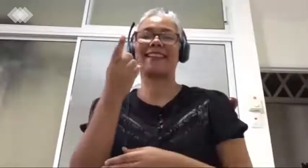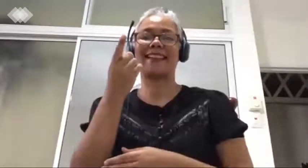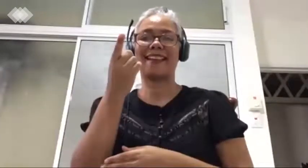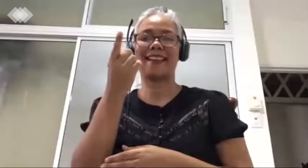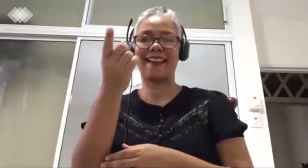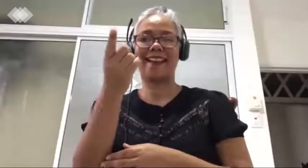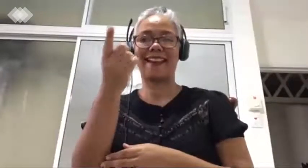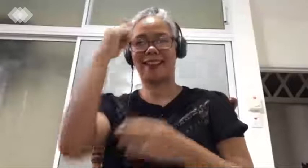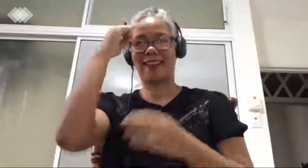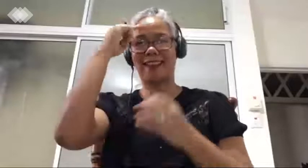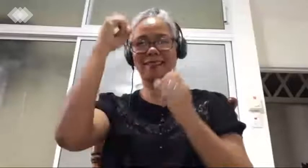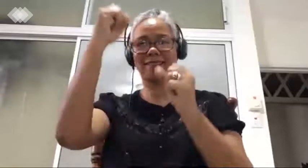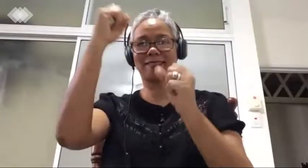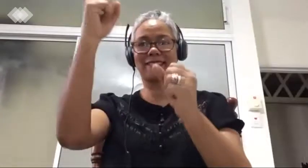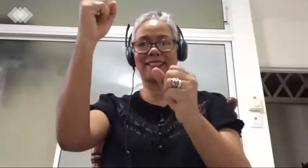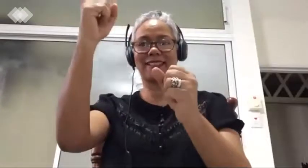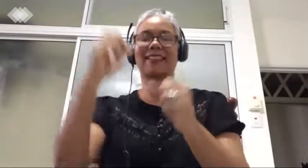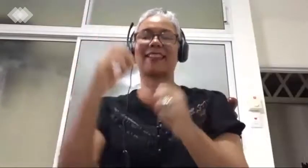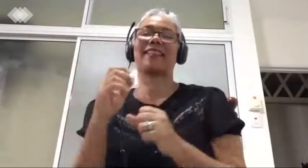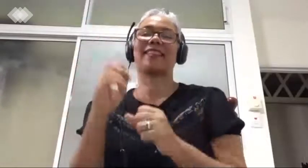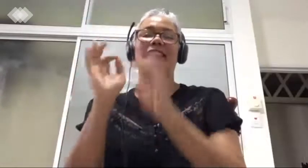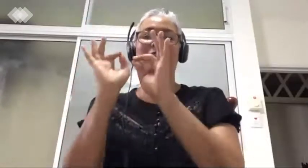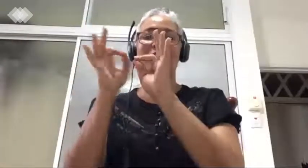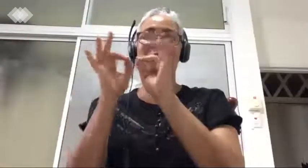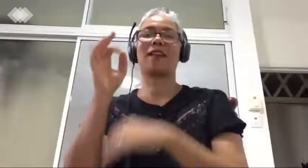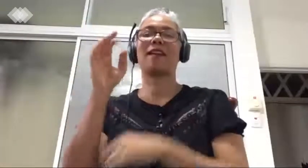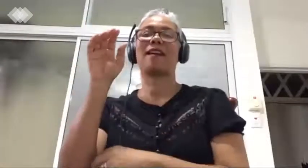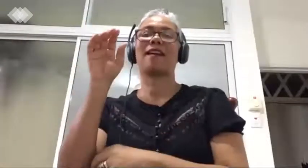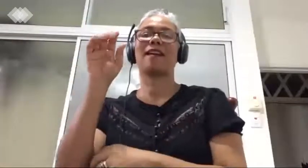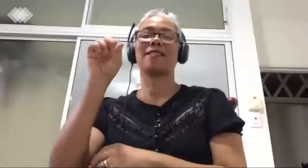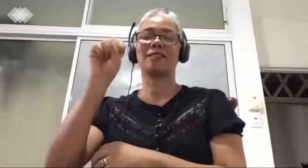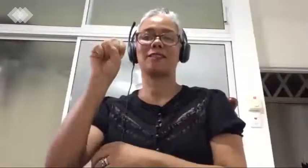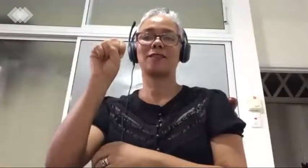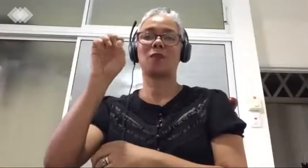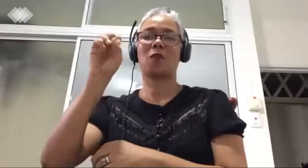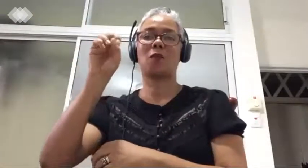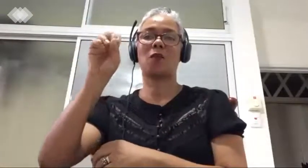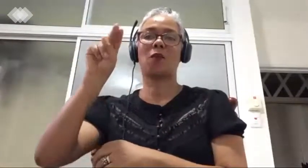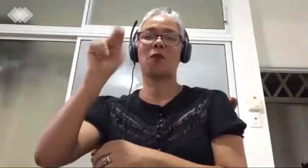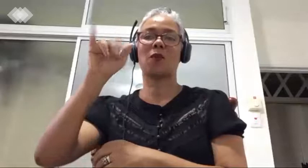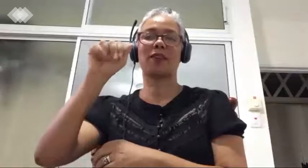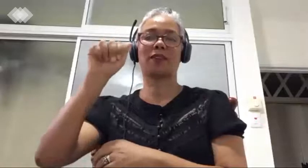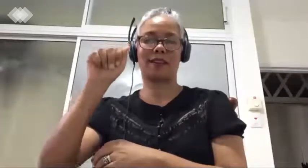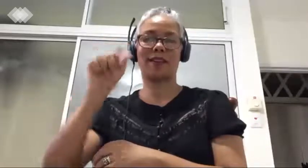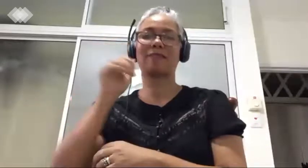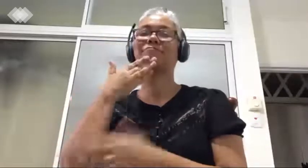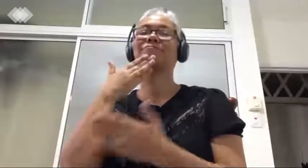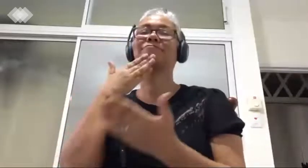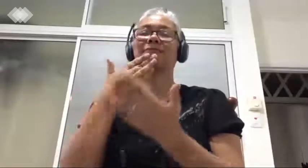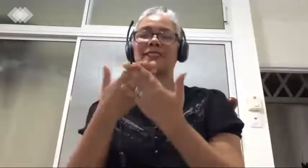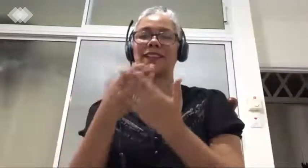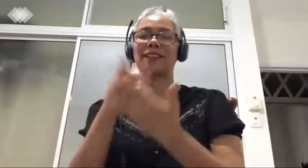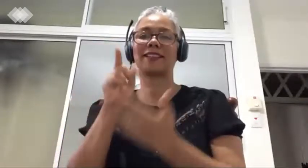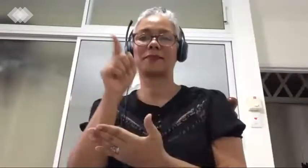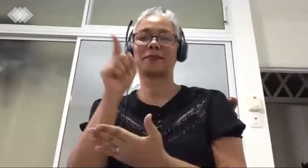por la oportunidad que da a los profesionales de la conducta para brindar ese servicio. Es de sumo interés.